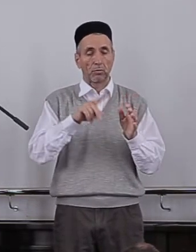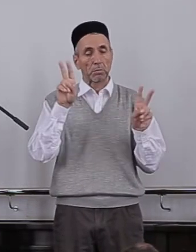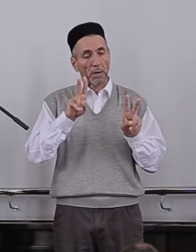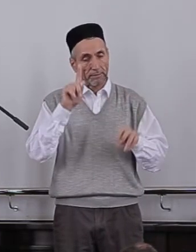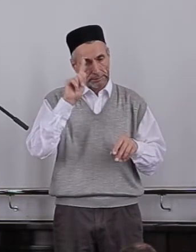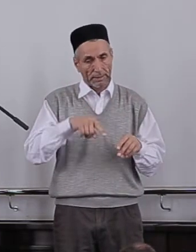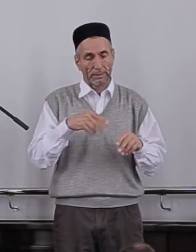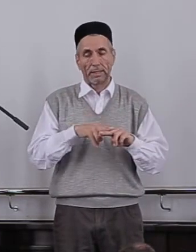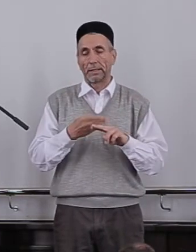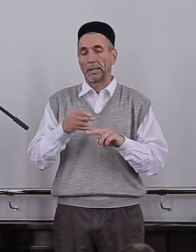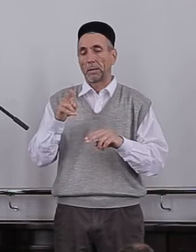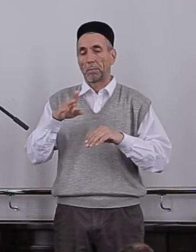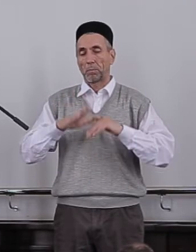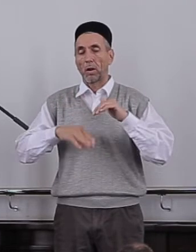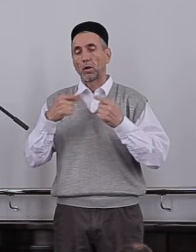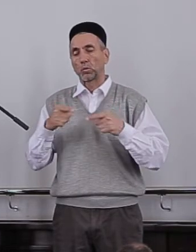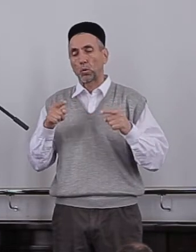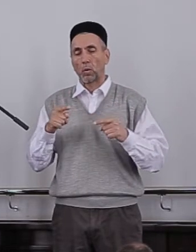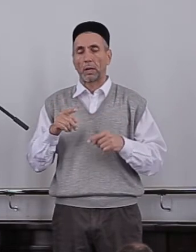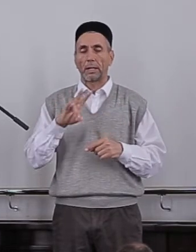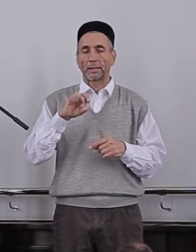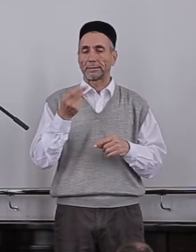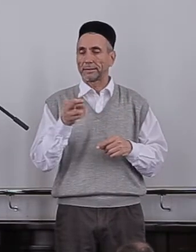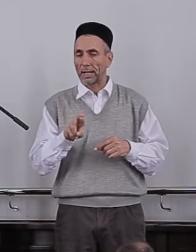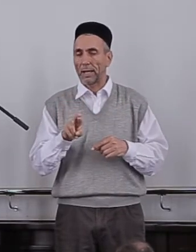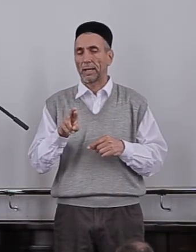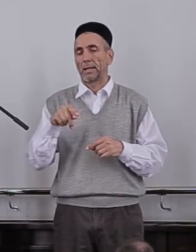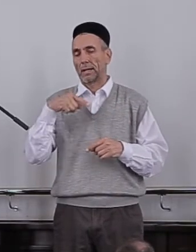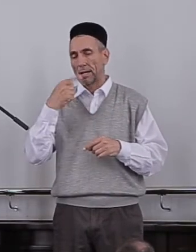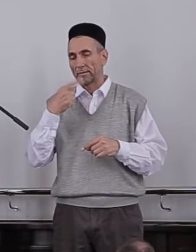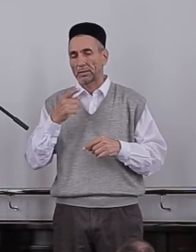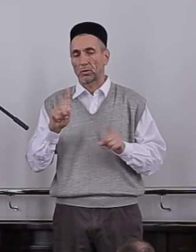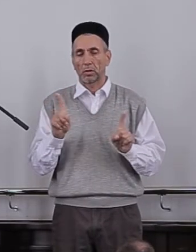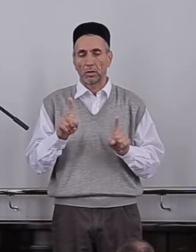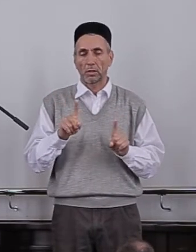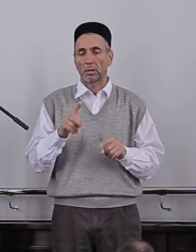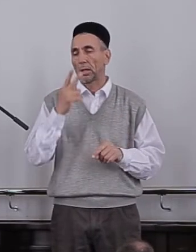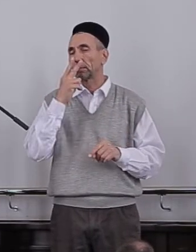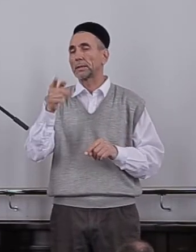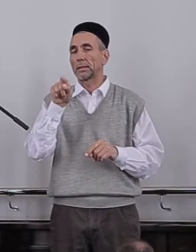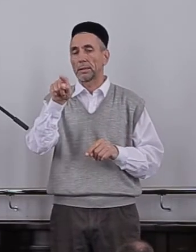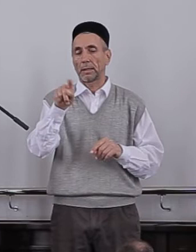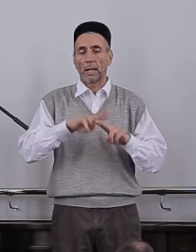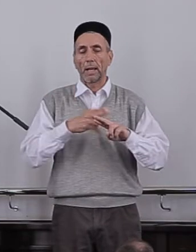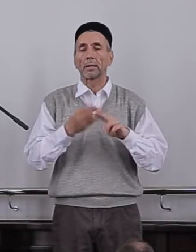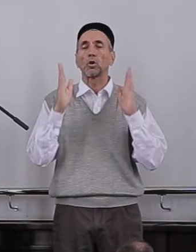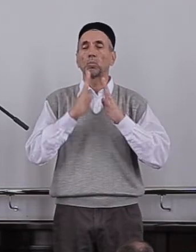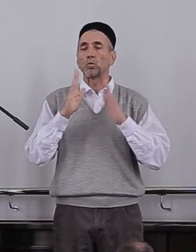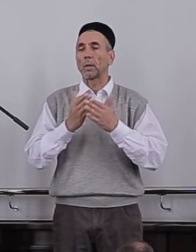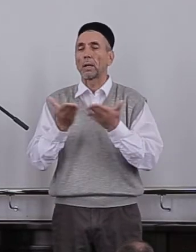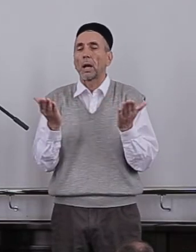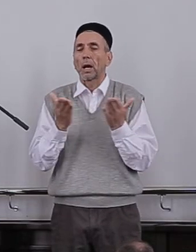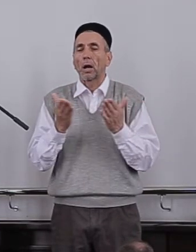Әйе, һәм дә инде башка милләт кешеләре әйтергә тиешләр. Карагыз әле, бу мусульманнар